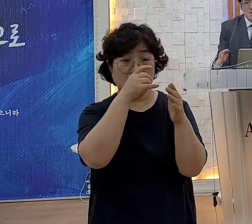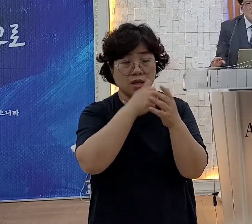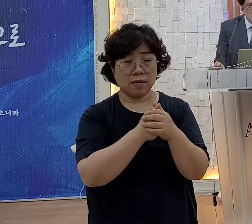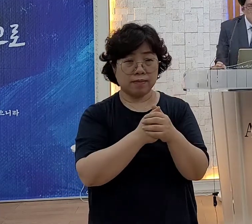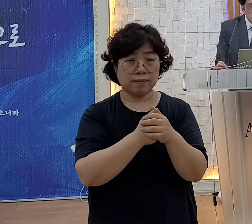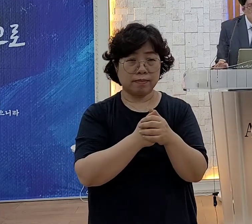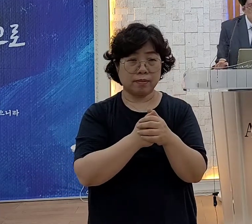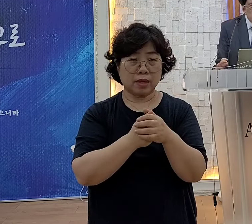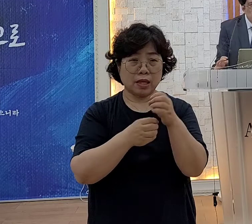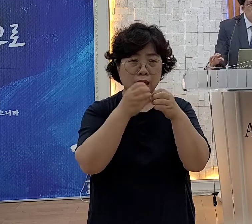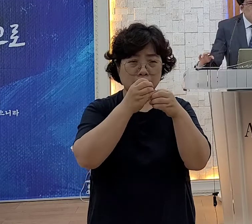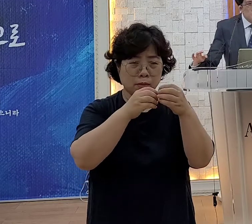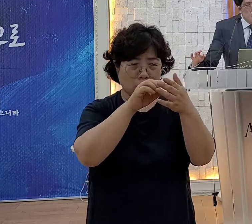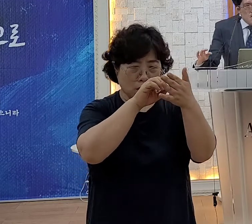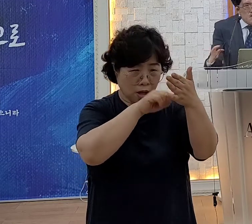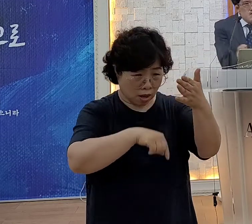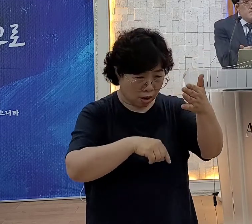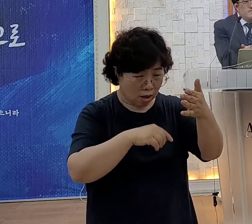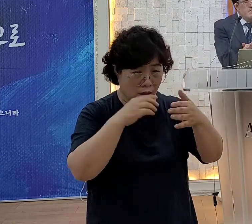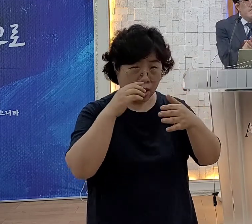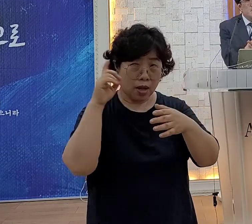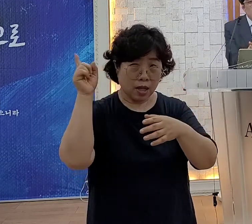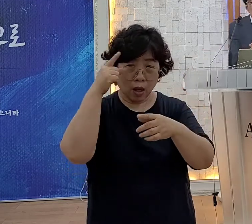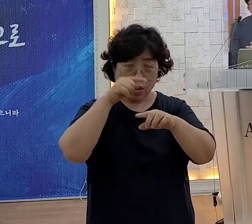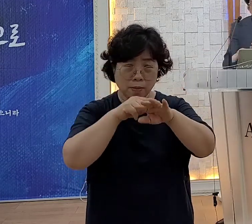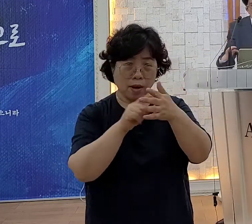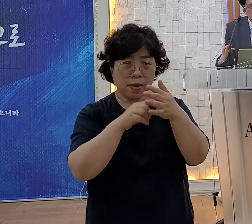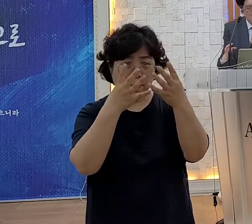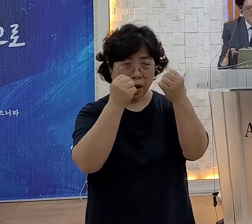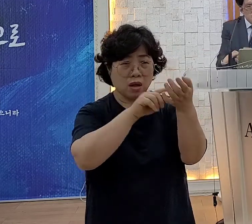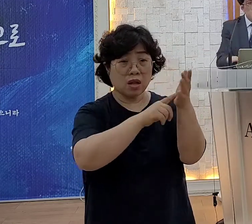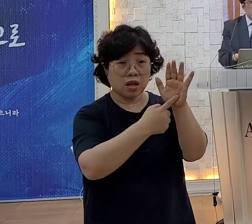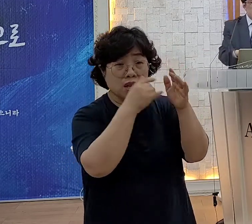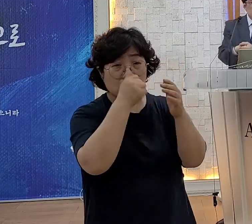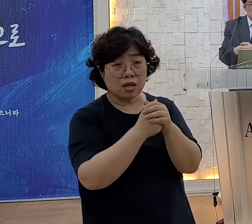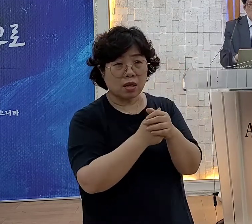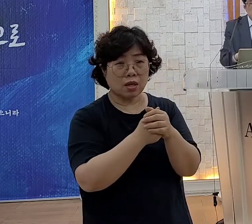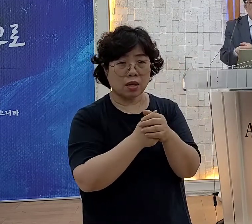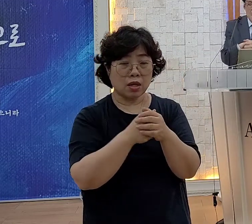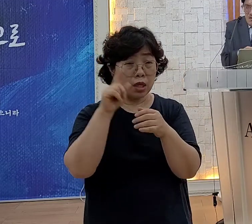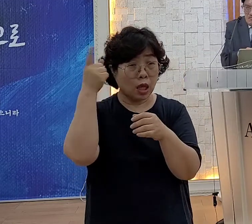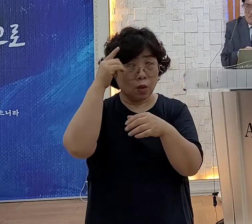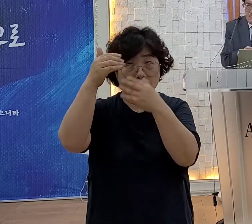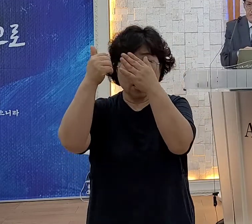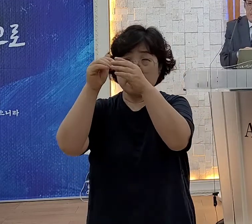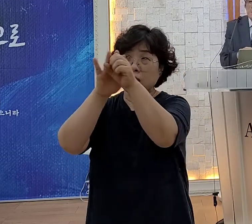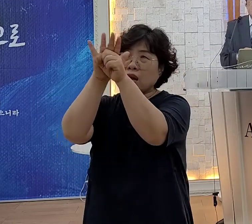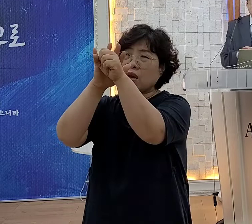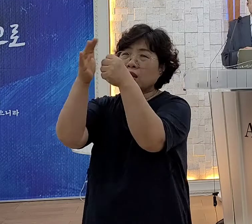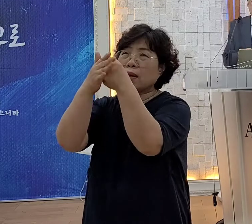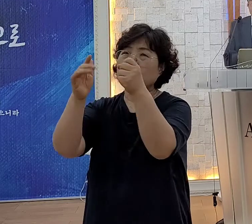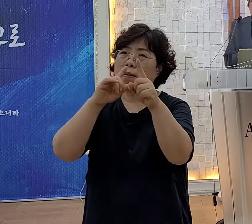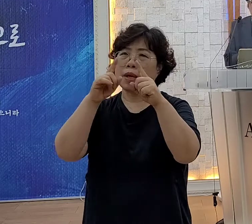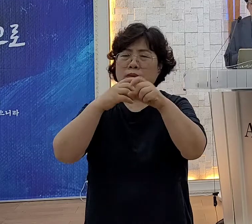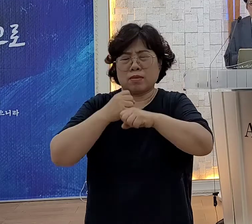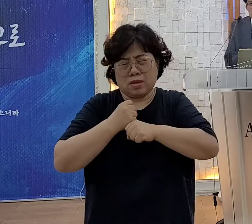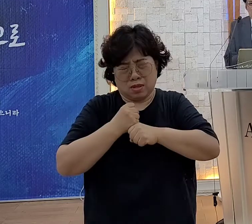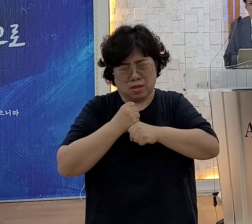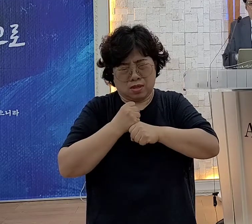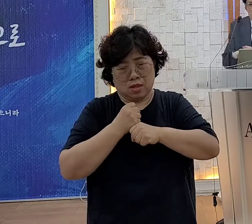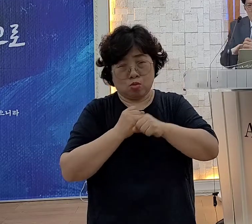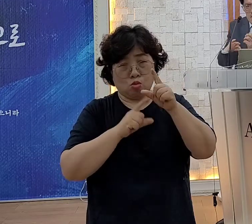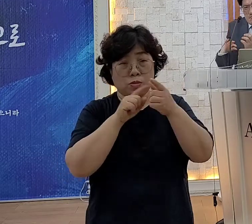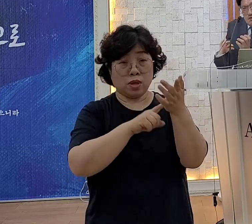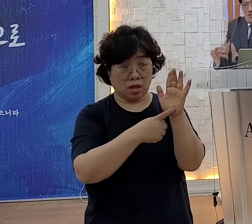얼마나 많이 기록되어 있습니다. 그죠? 그가 하나님을 사랑하니까 그 말씀을 가장 잘 지키고 사랑하고 그러니까 그 마음이 또 어디로